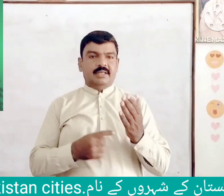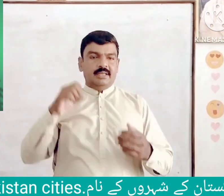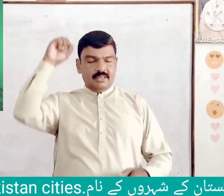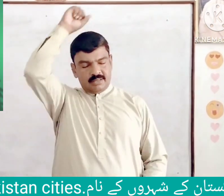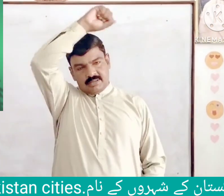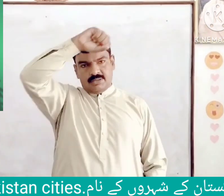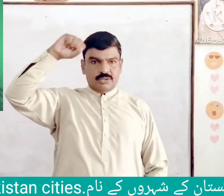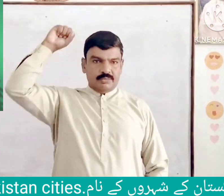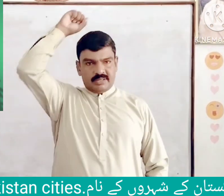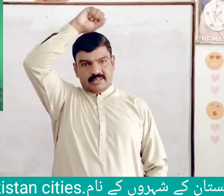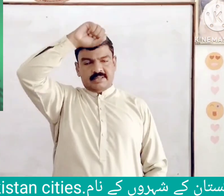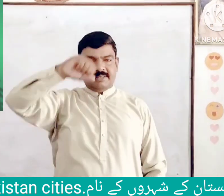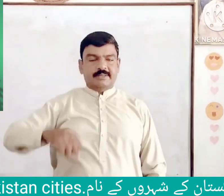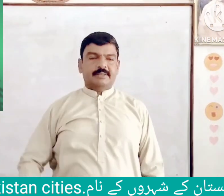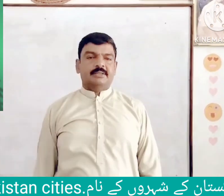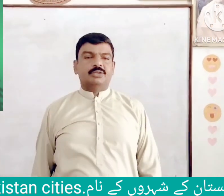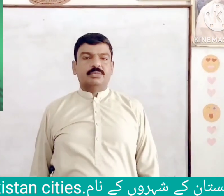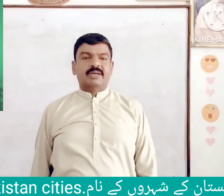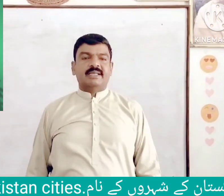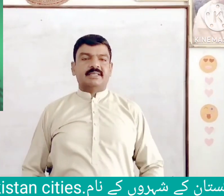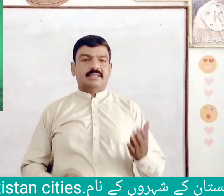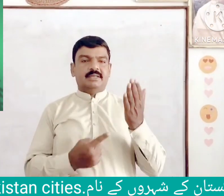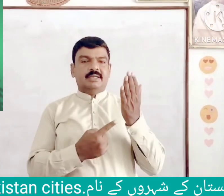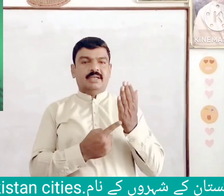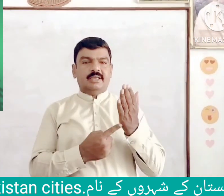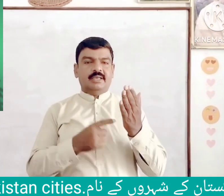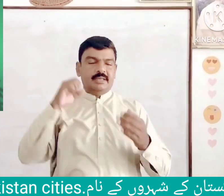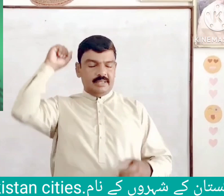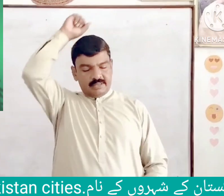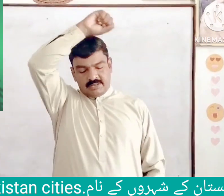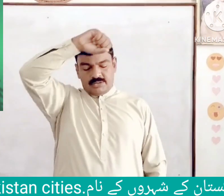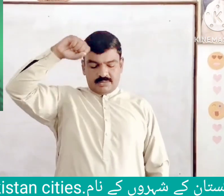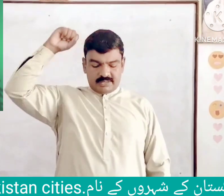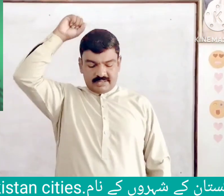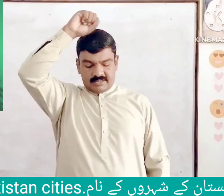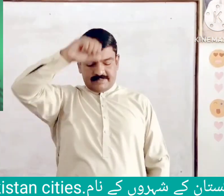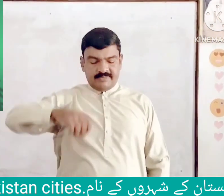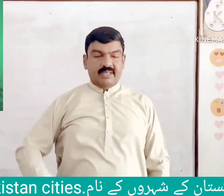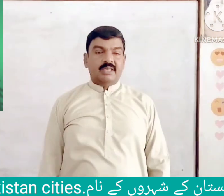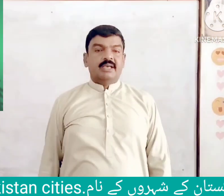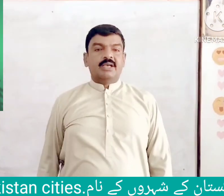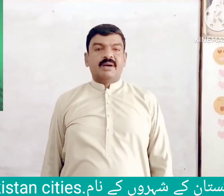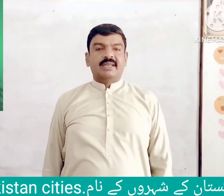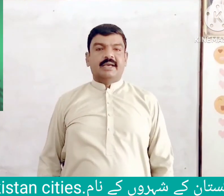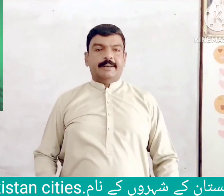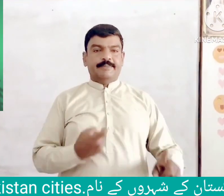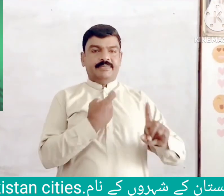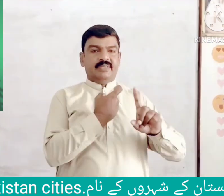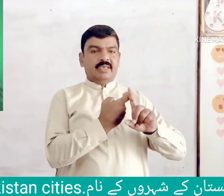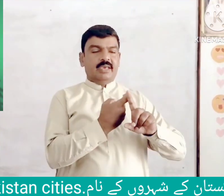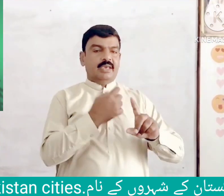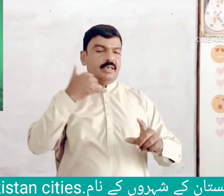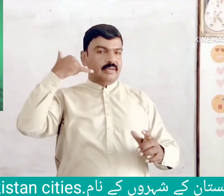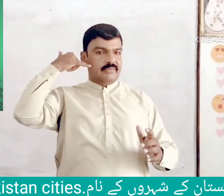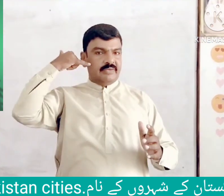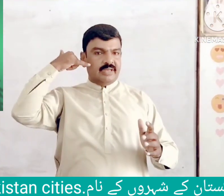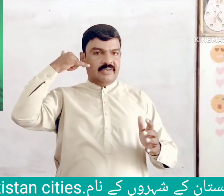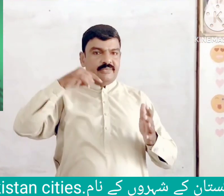टी, टोपा टैक्सी, टोपा टैक्सी टी, टोपा टैक्सी। कमालिया के